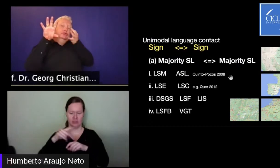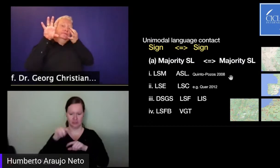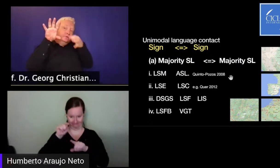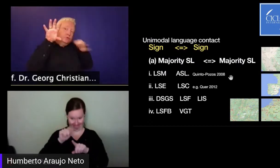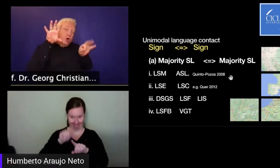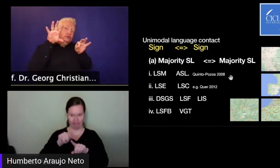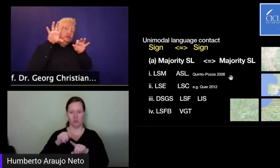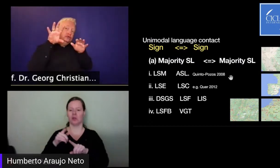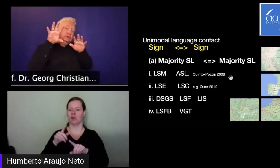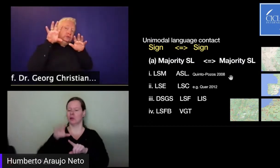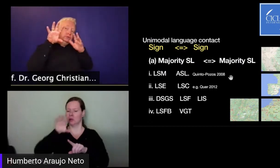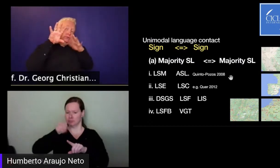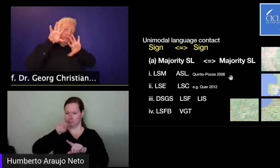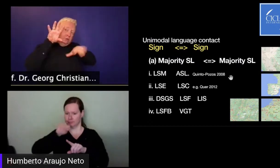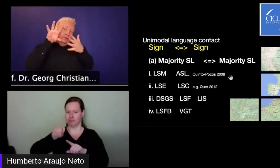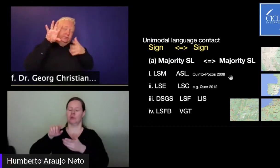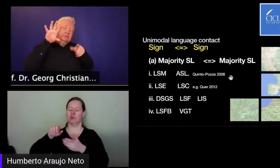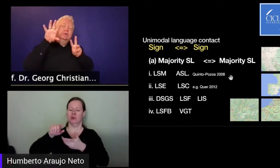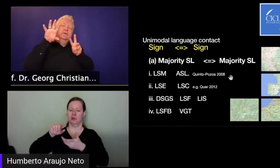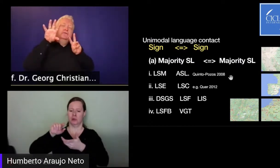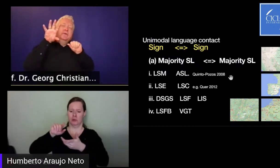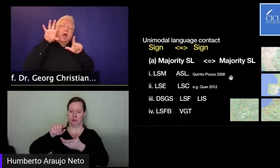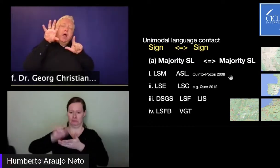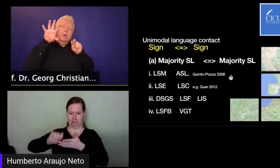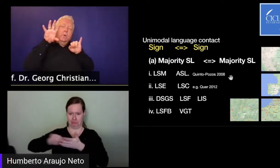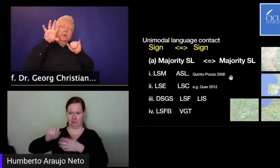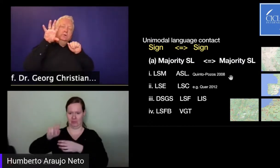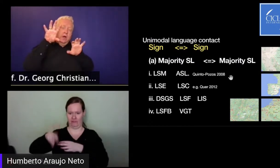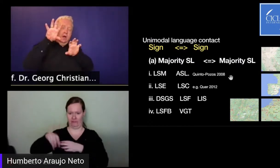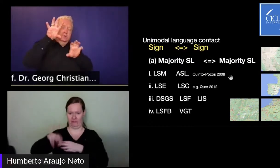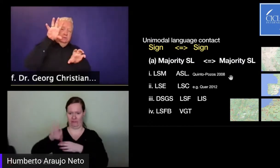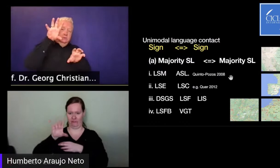Temos também um exemplo aí referente à Bélgica,